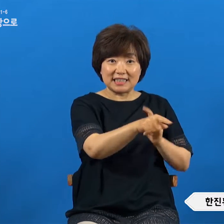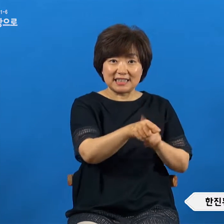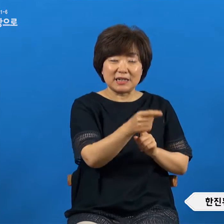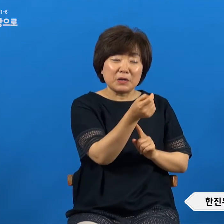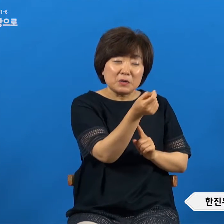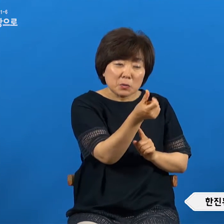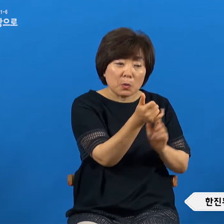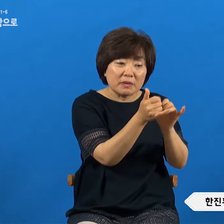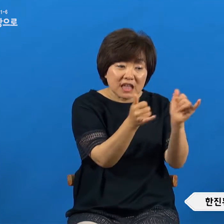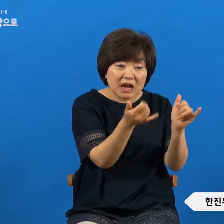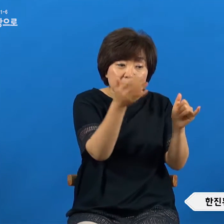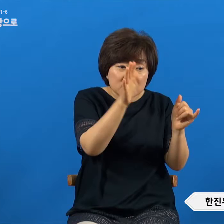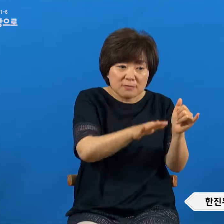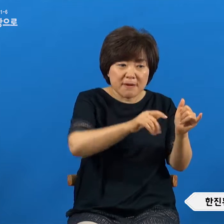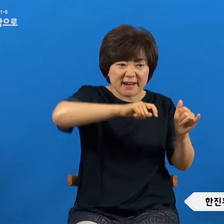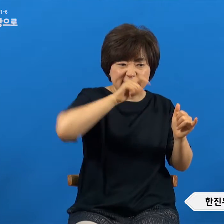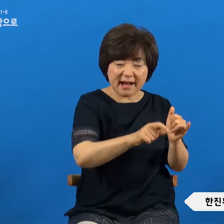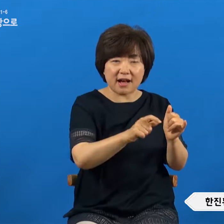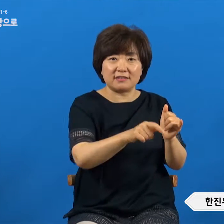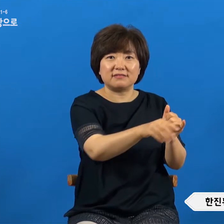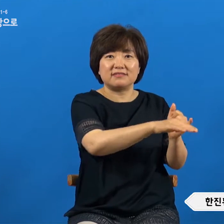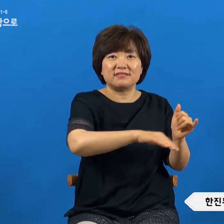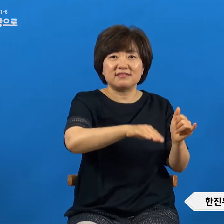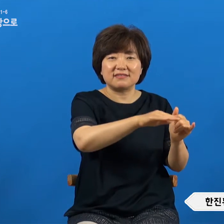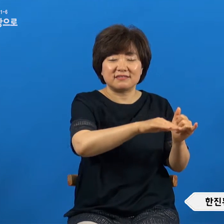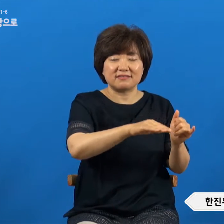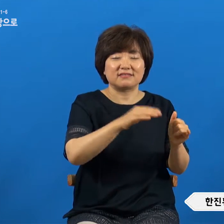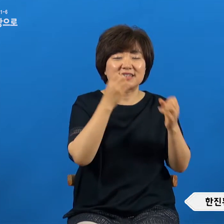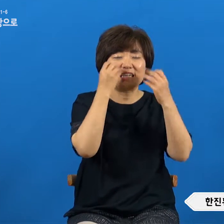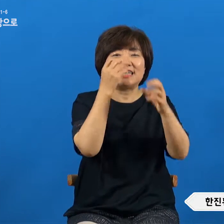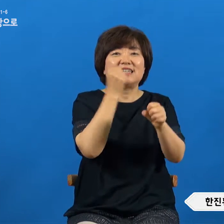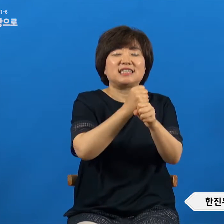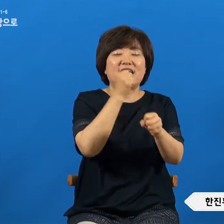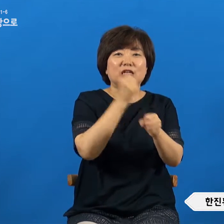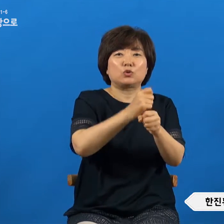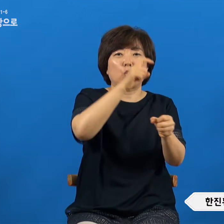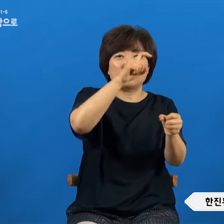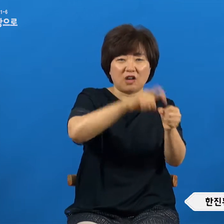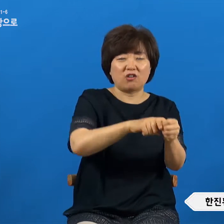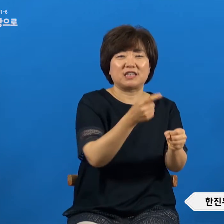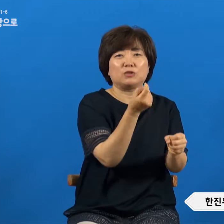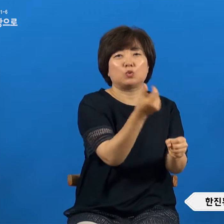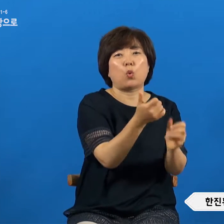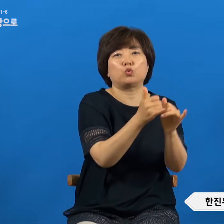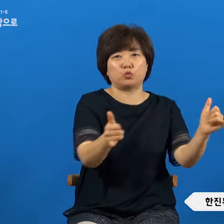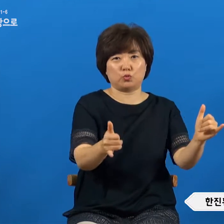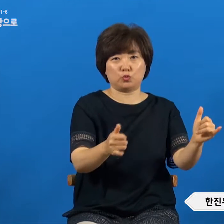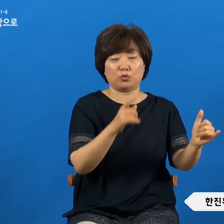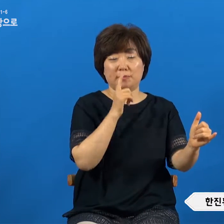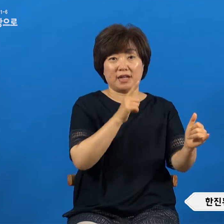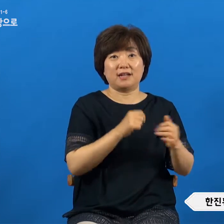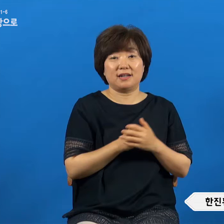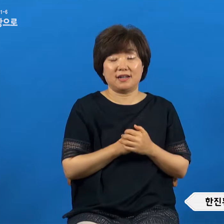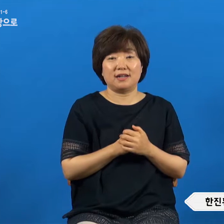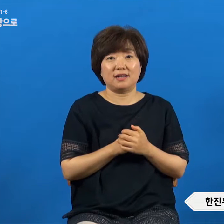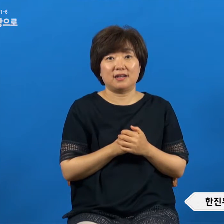창조적 소수라고 불렀습니다. Creative Minority, 창조적인 소수라고